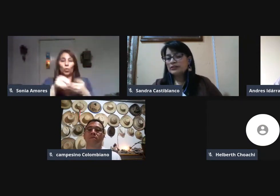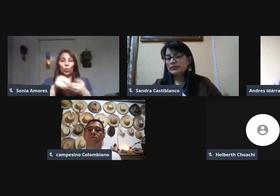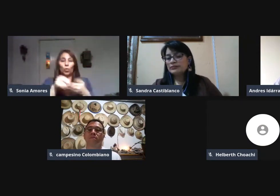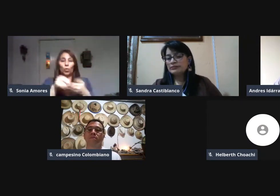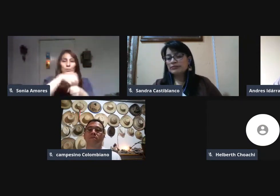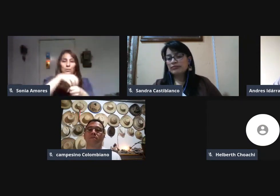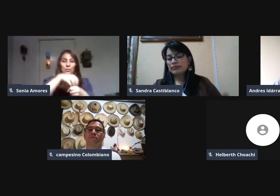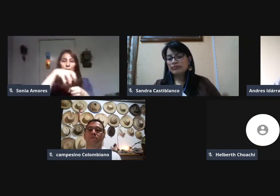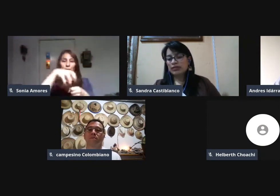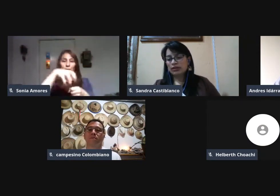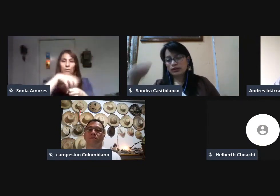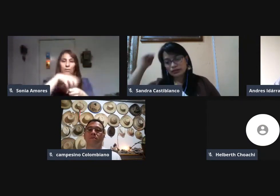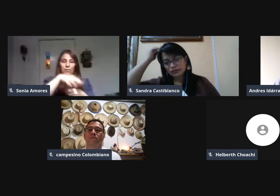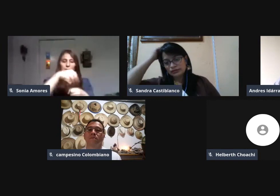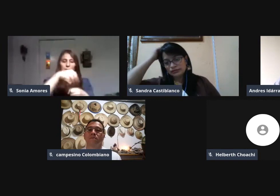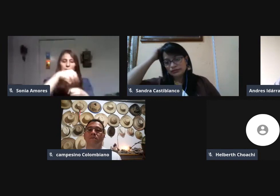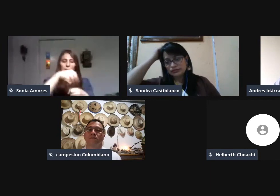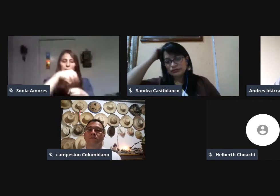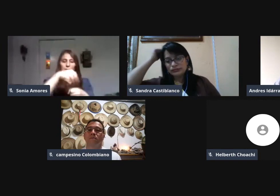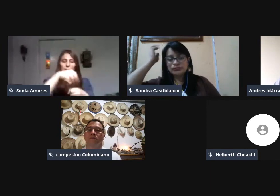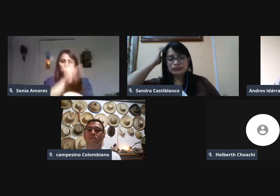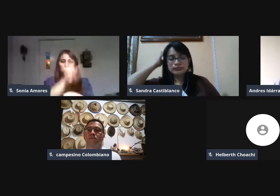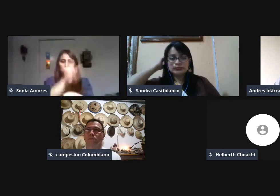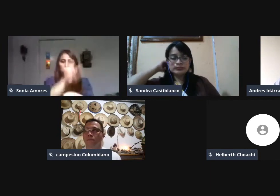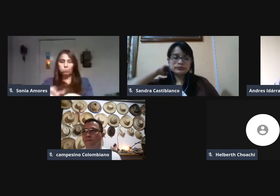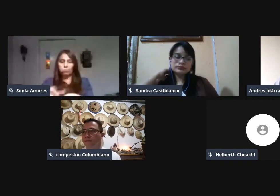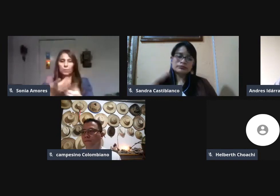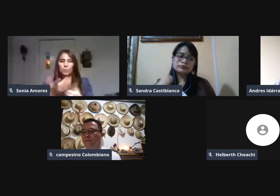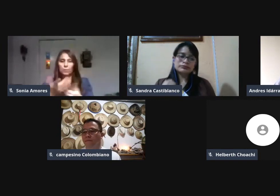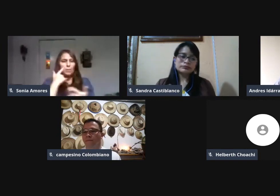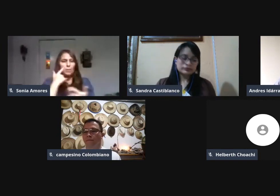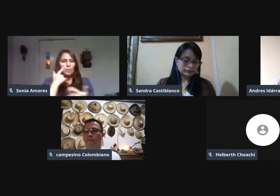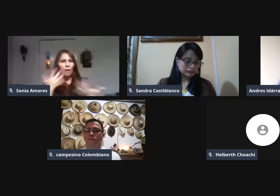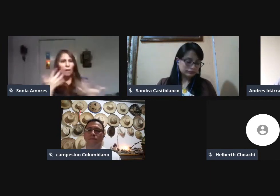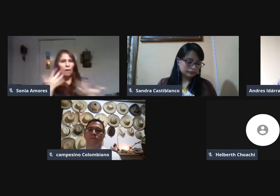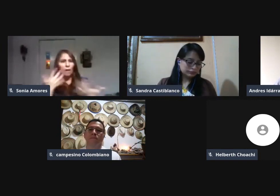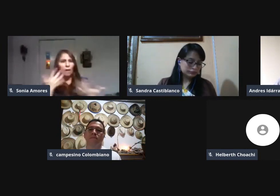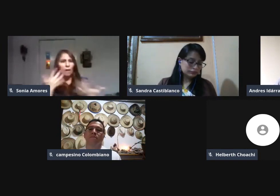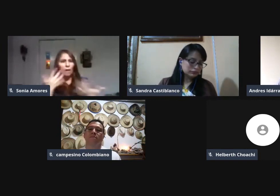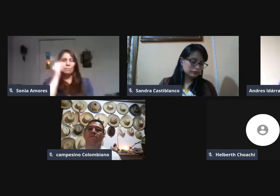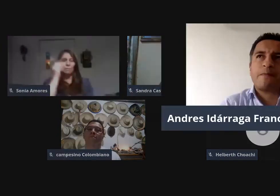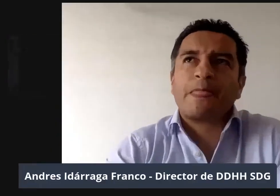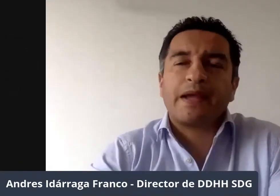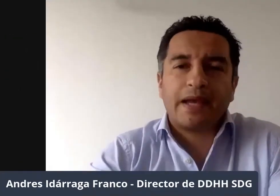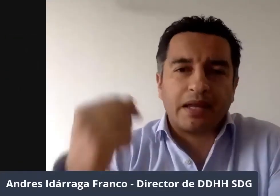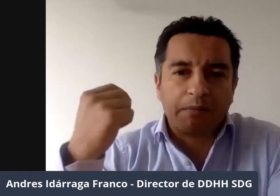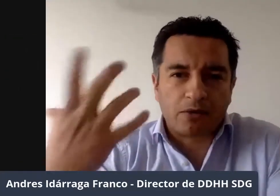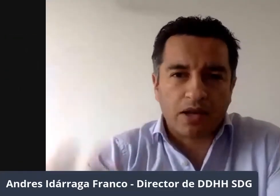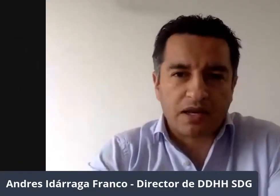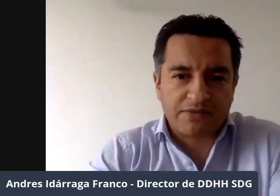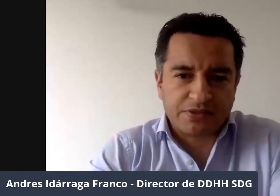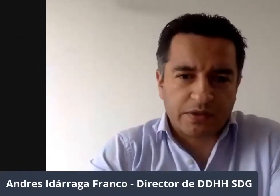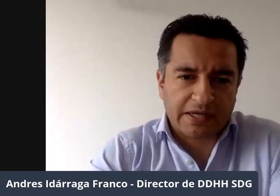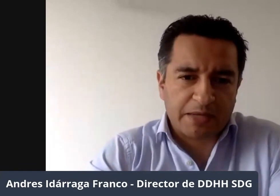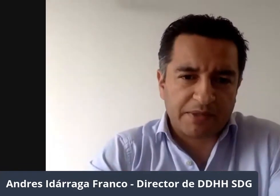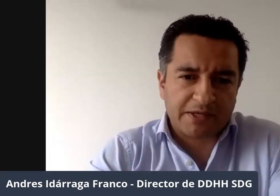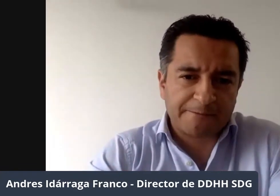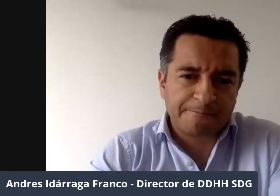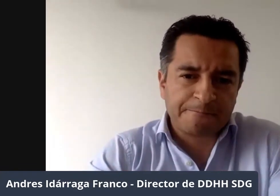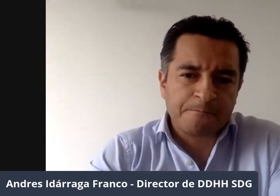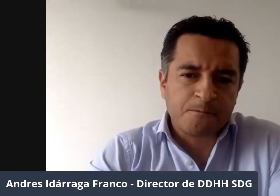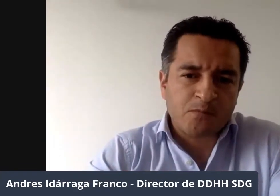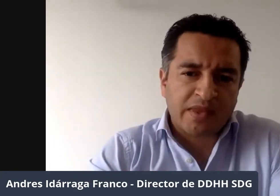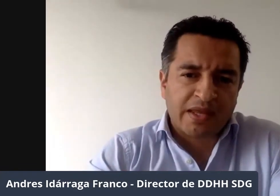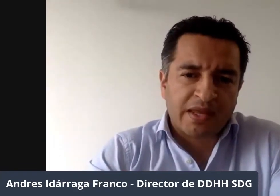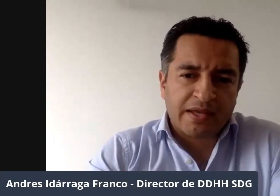dos elementos de crisis de civilización y pandemia creo que es el principal reto en este momento, en el marco de la reflexión